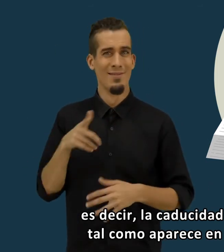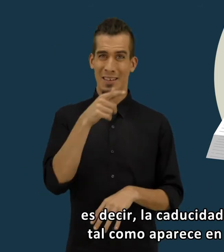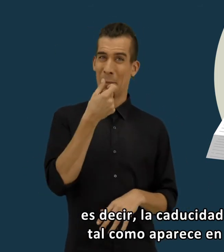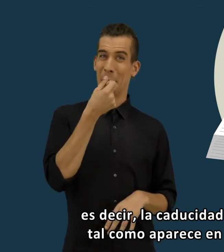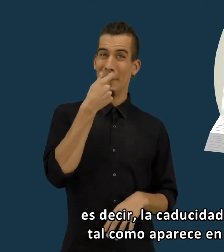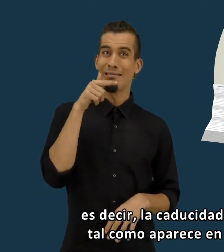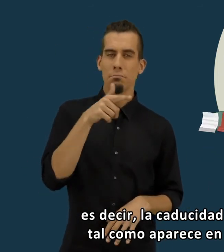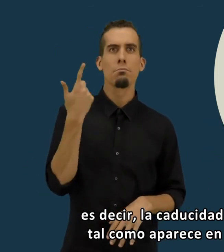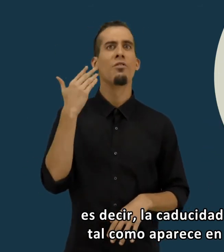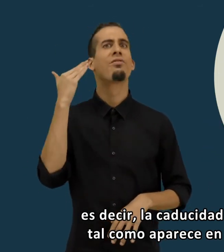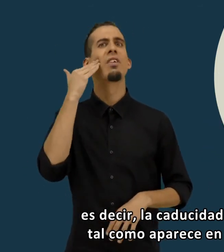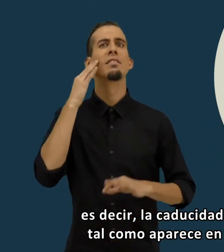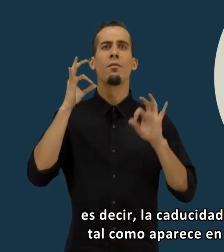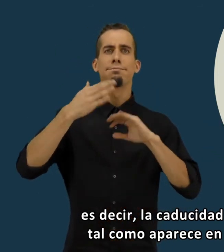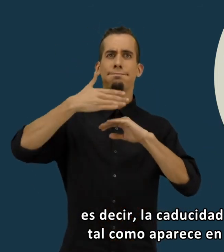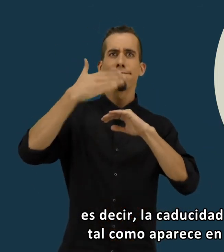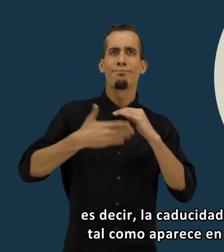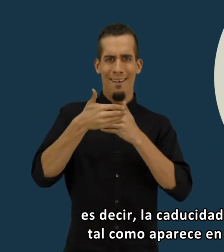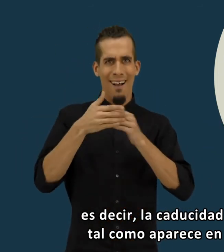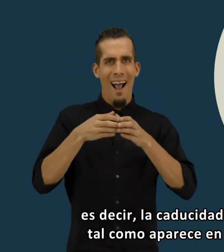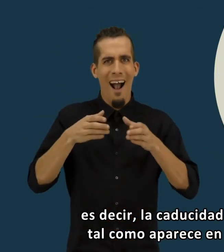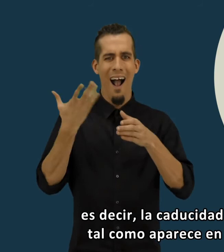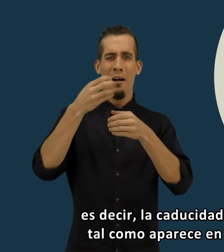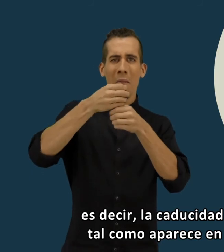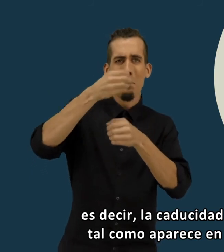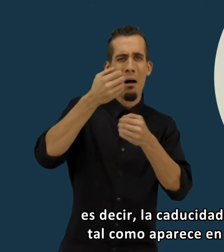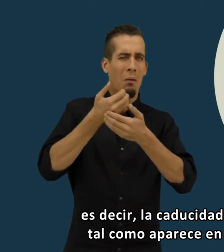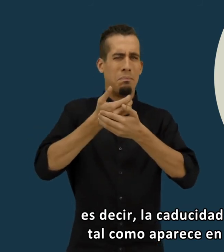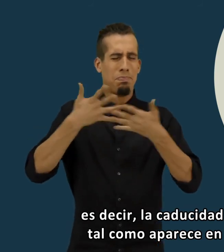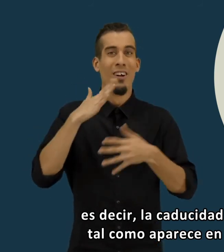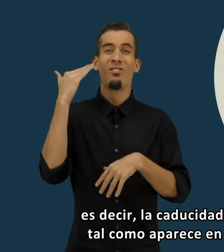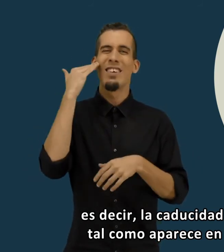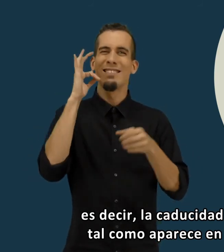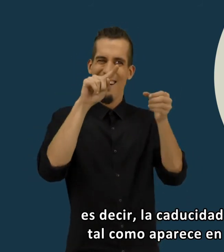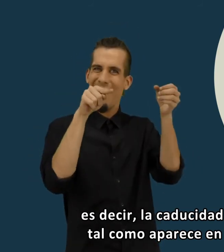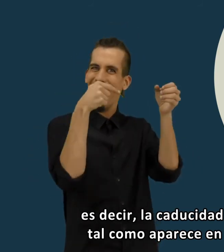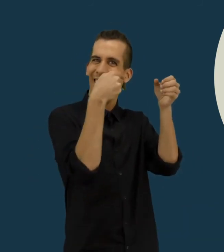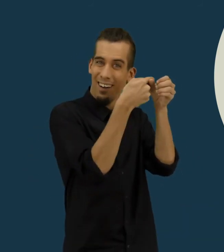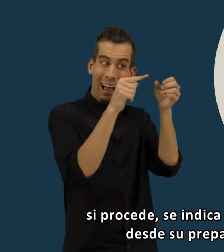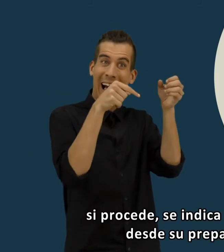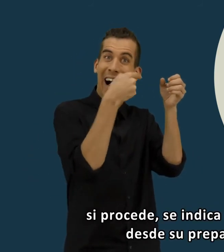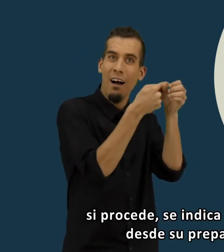Es decir, la caducidad del producto tal como aparece en su envase.